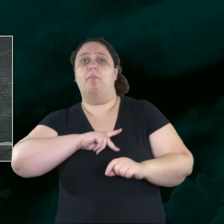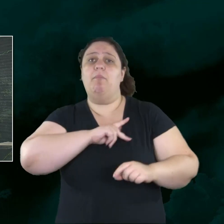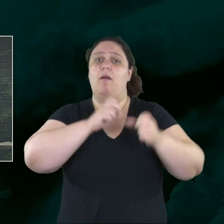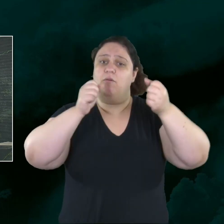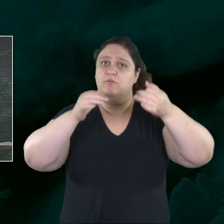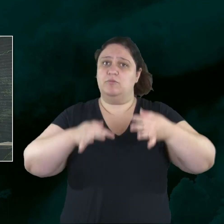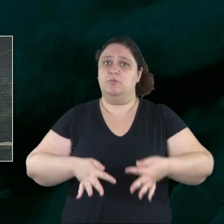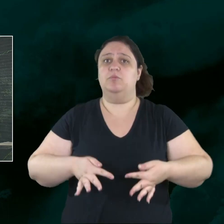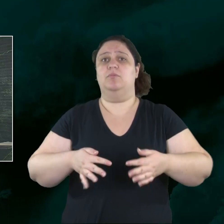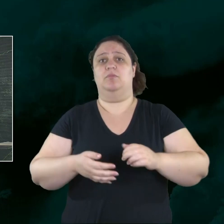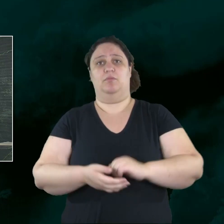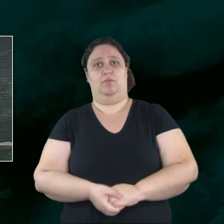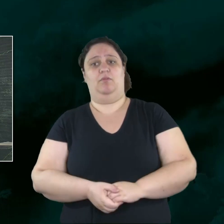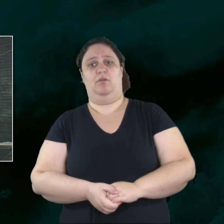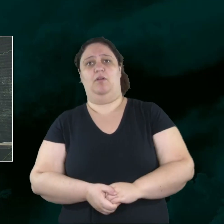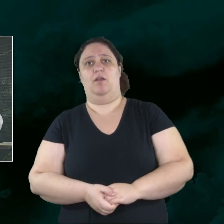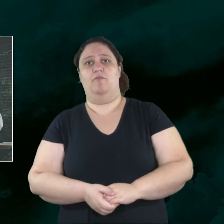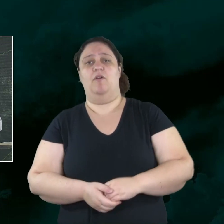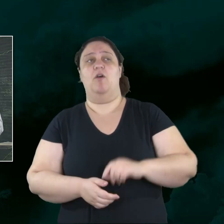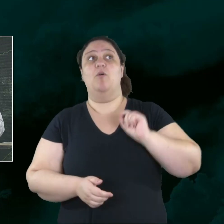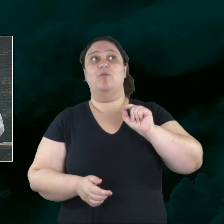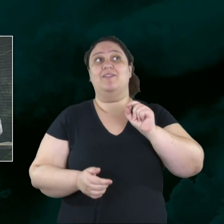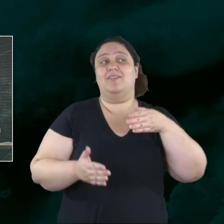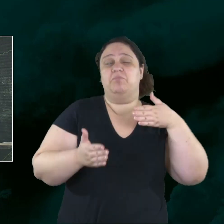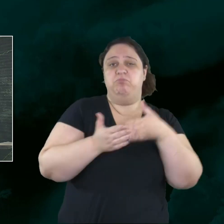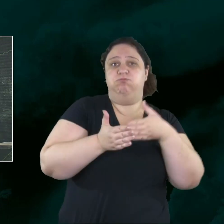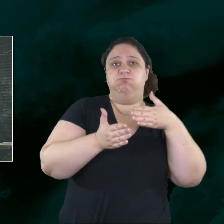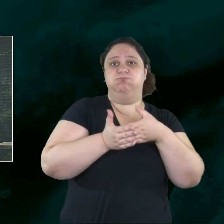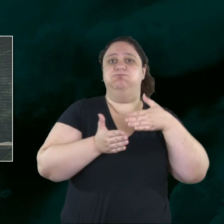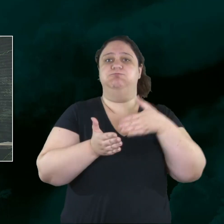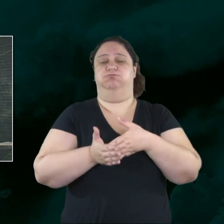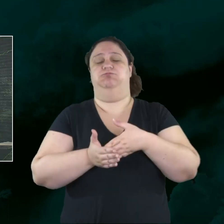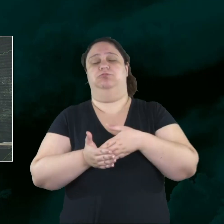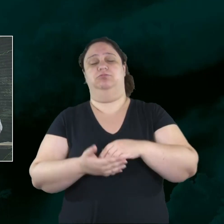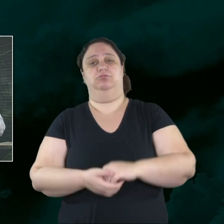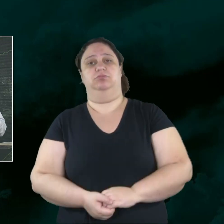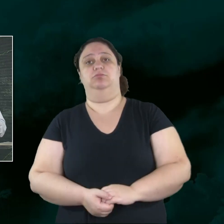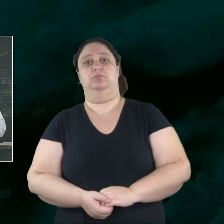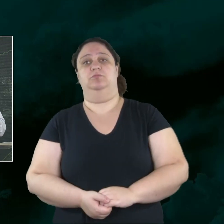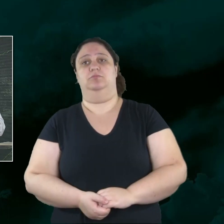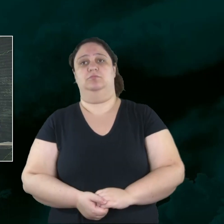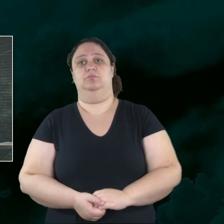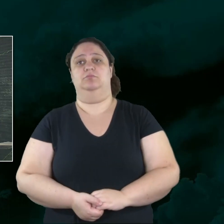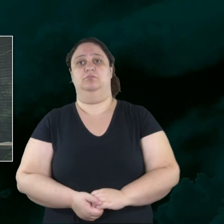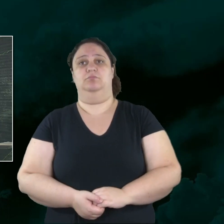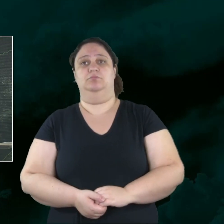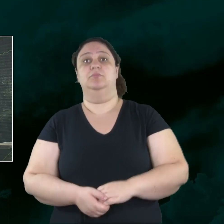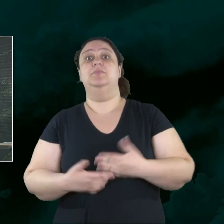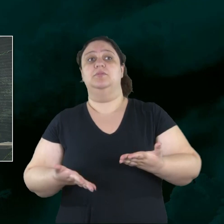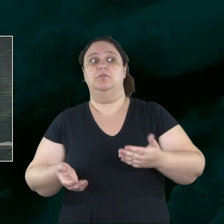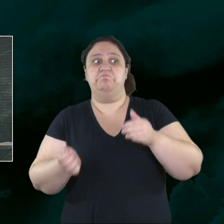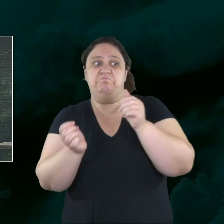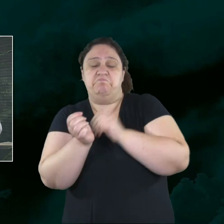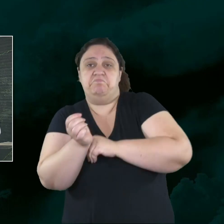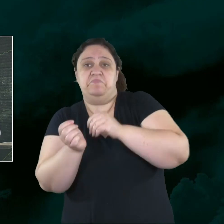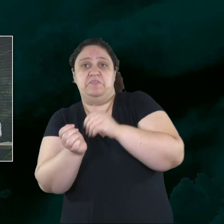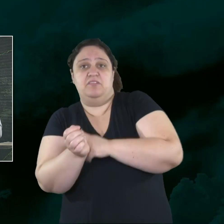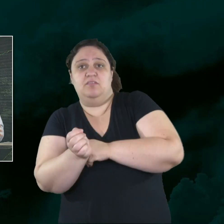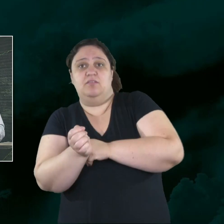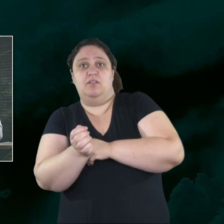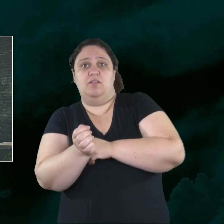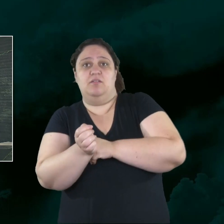o que o detém, o que o está detendo. Então, é um mistério que